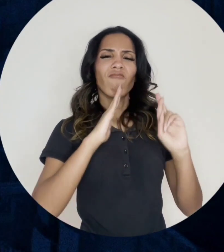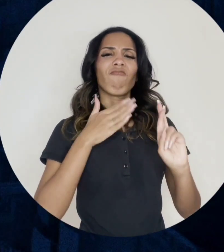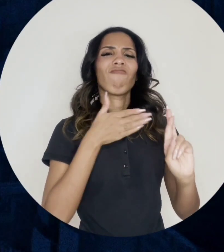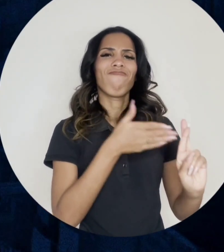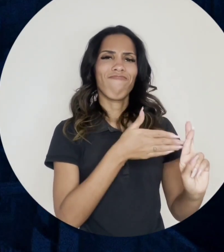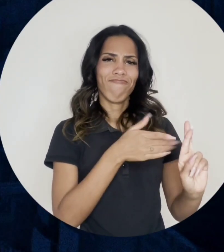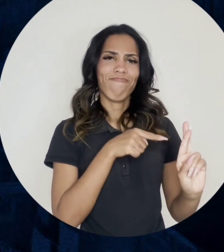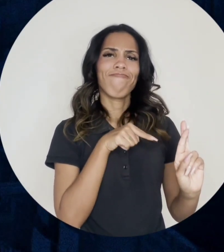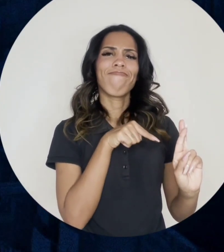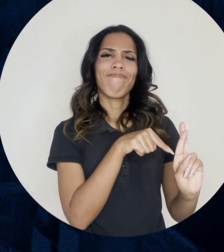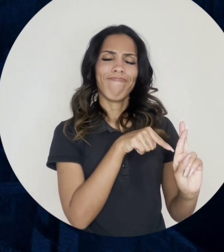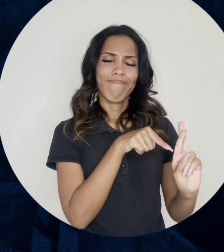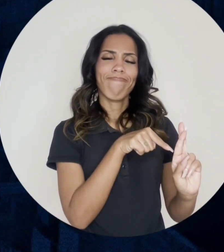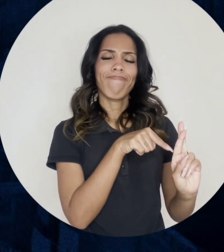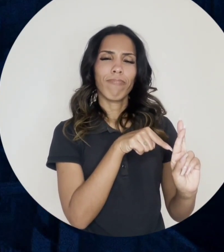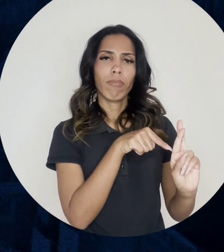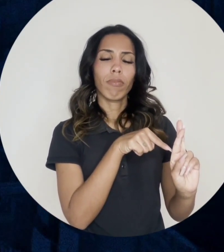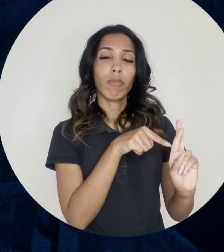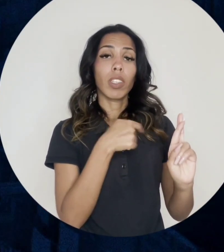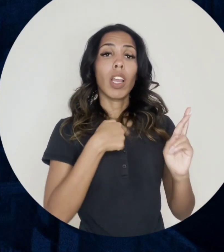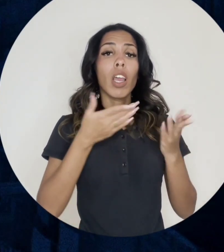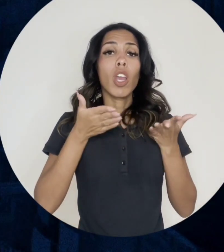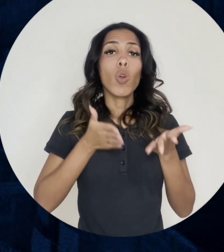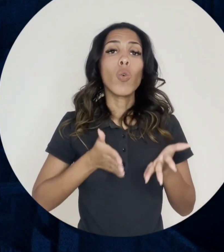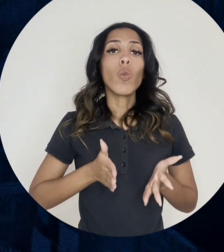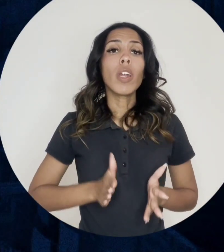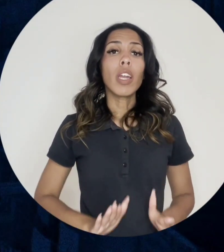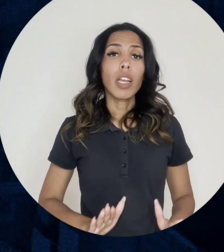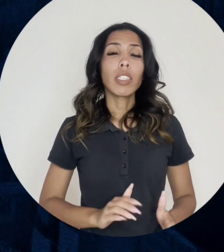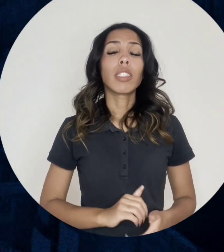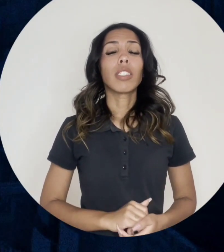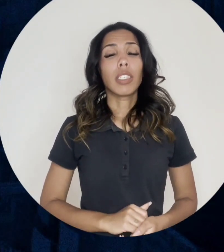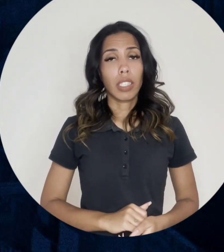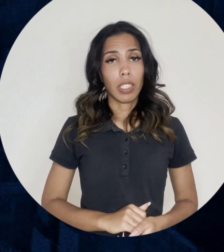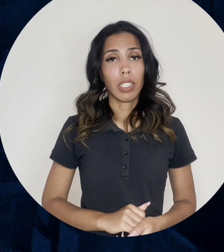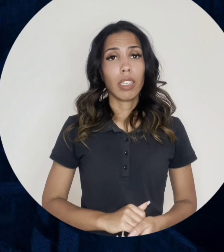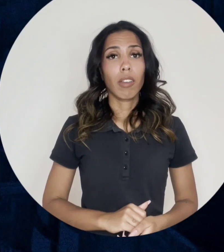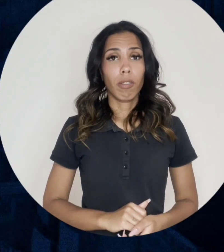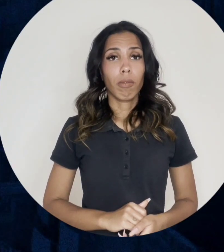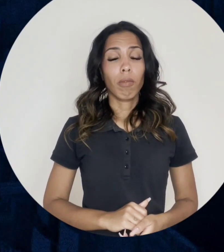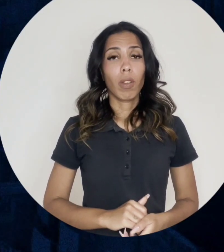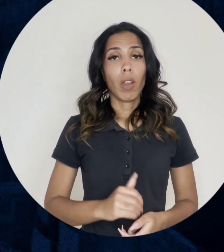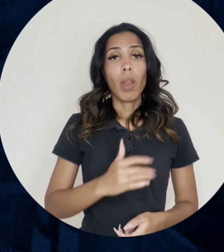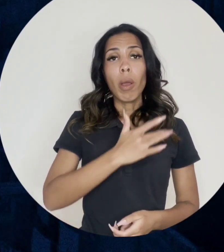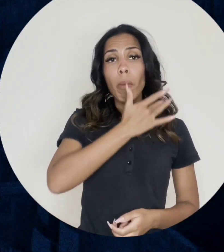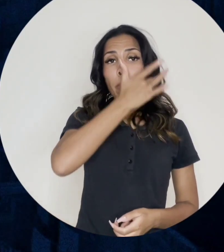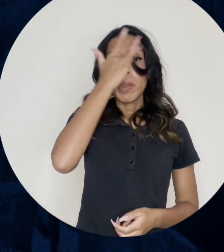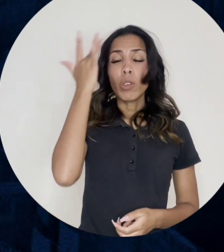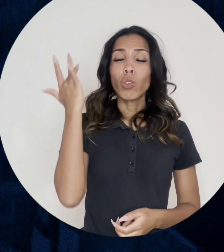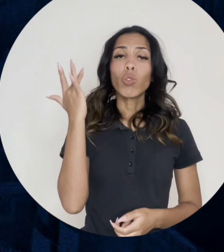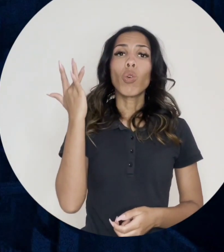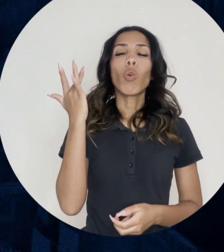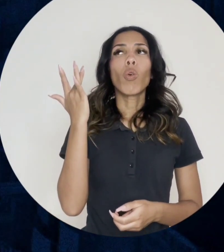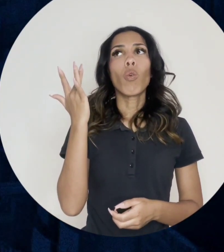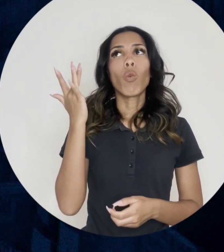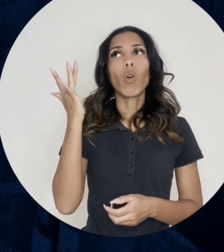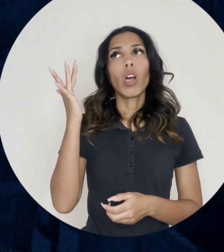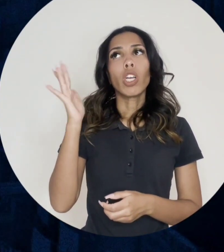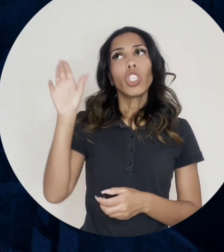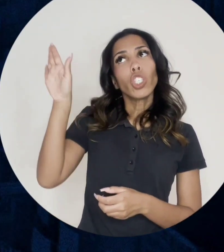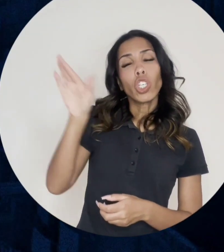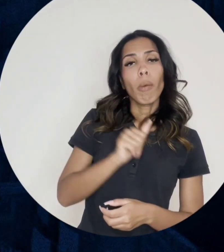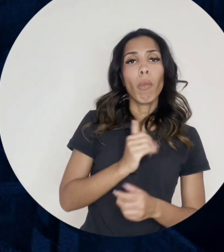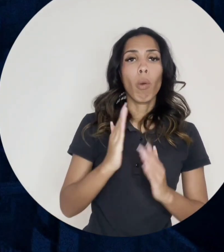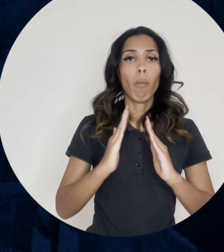maior. E eu nasci, uma pessoa trouxe ela para morar aqui, que era onde